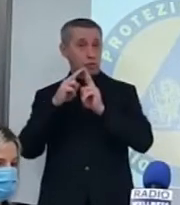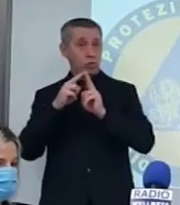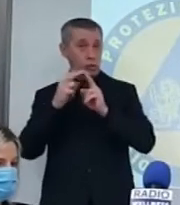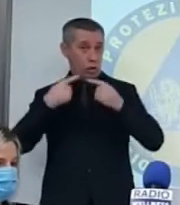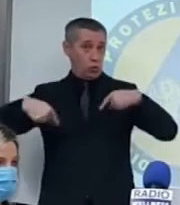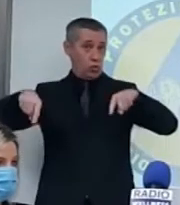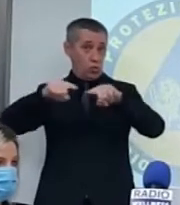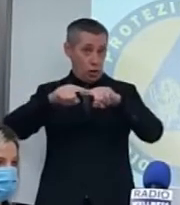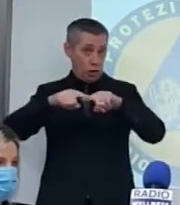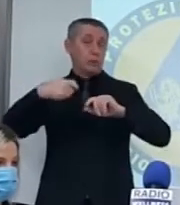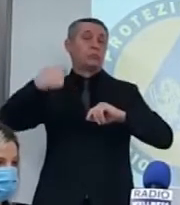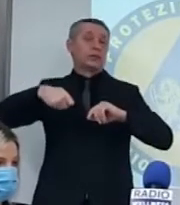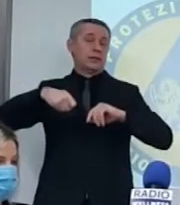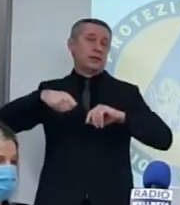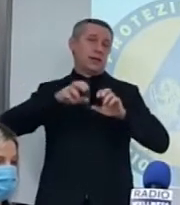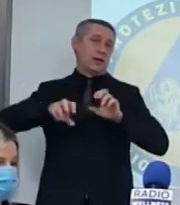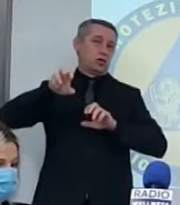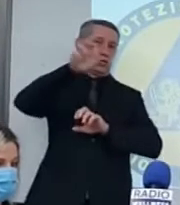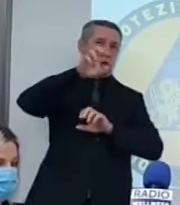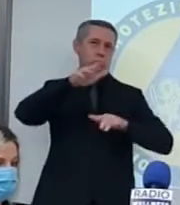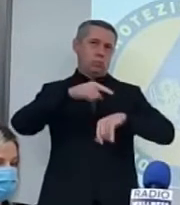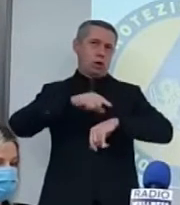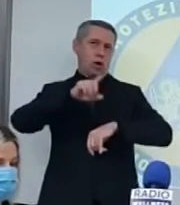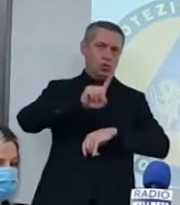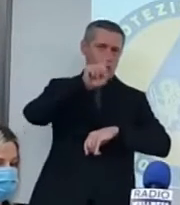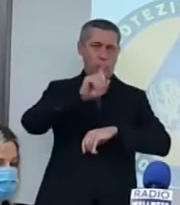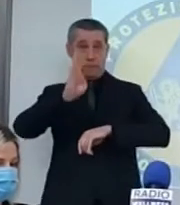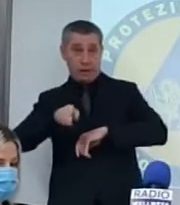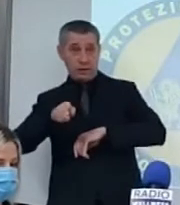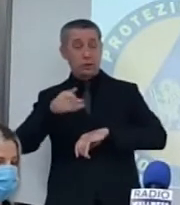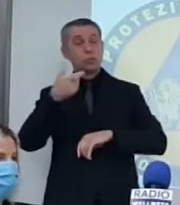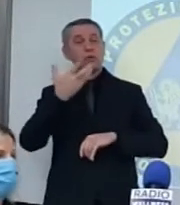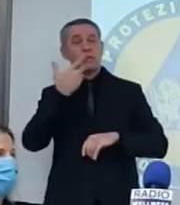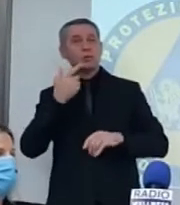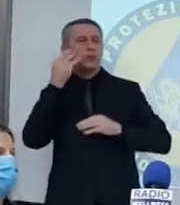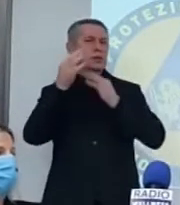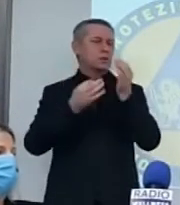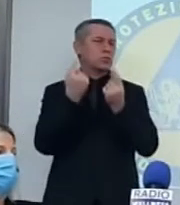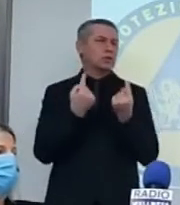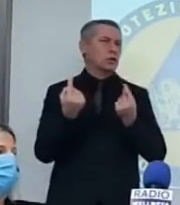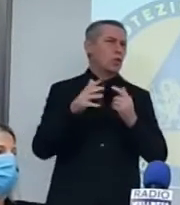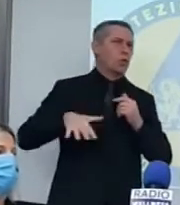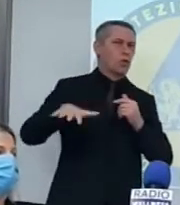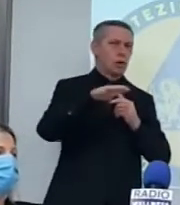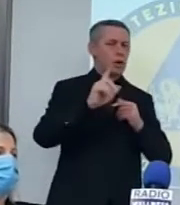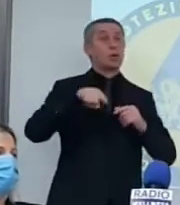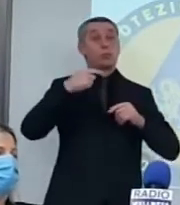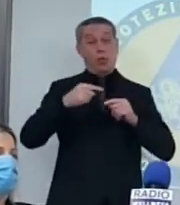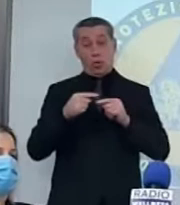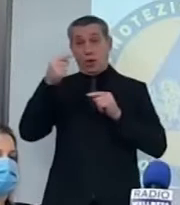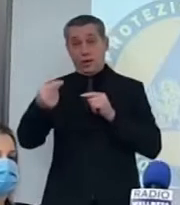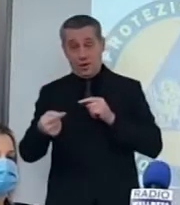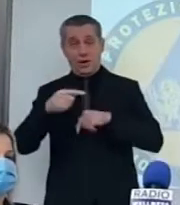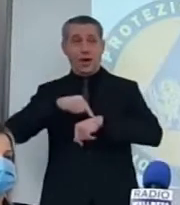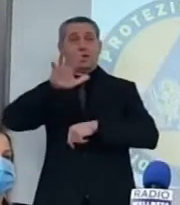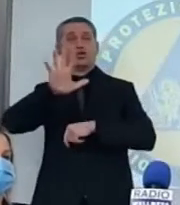già verso l'una l'una e mezza per fare un punto della situazione per poi incontrare appunto il governo nel alle